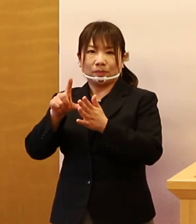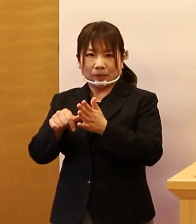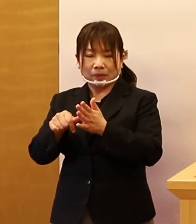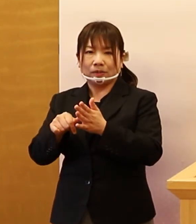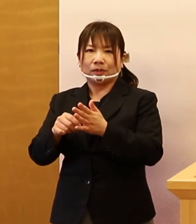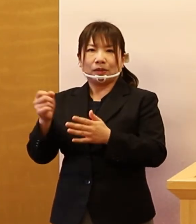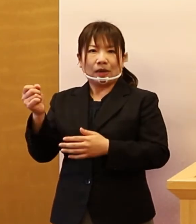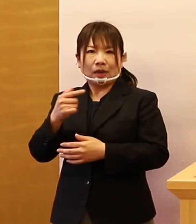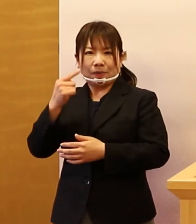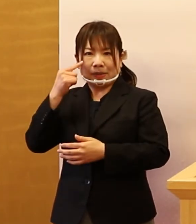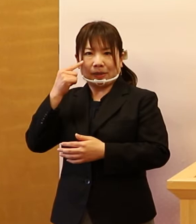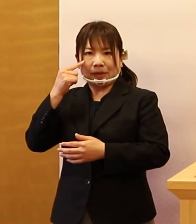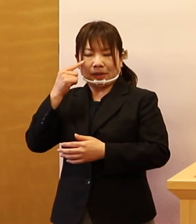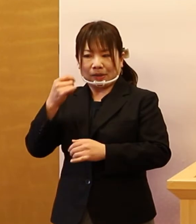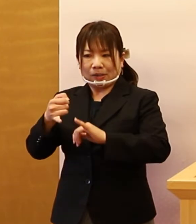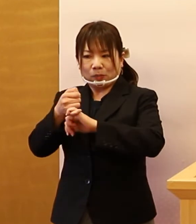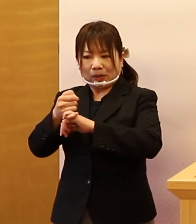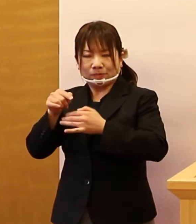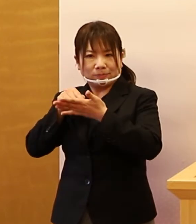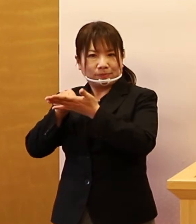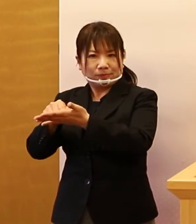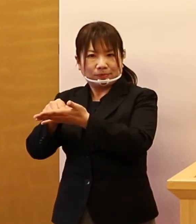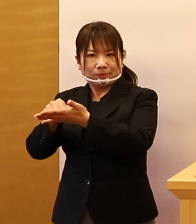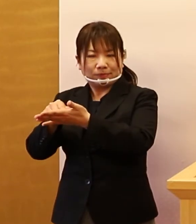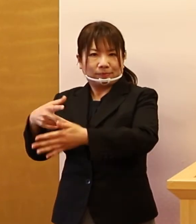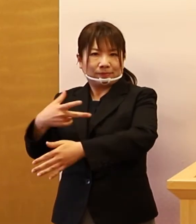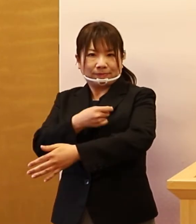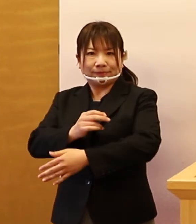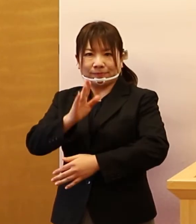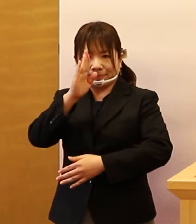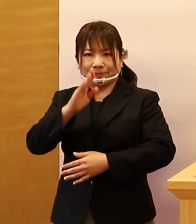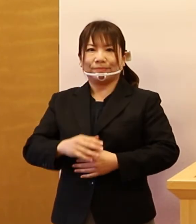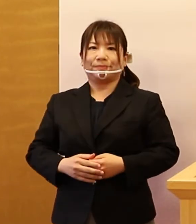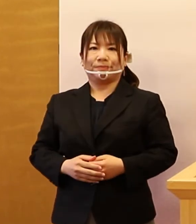は早めの接種をお願いいたします。